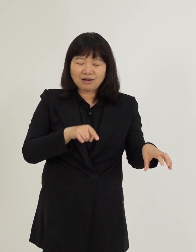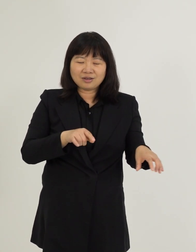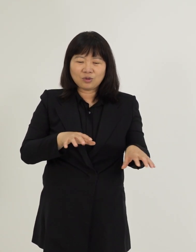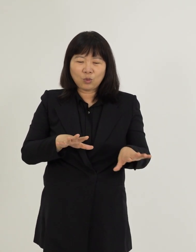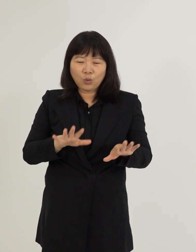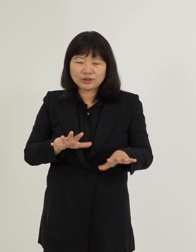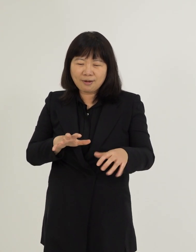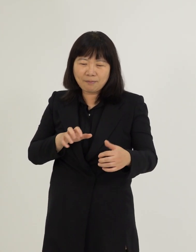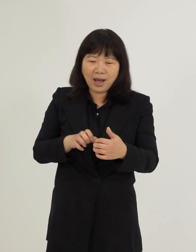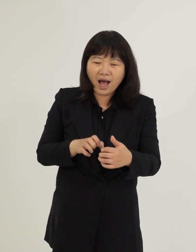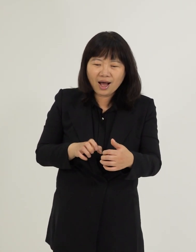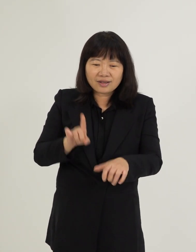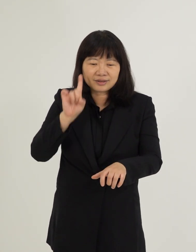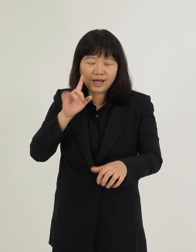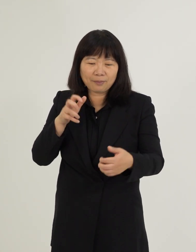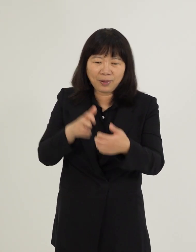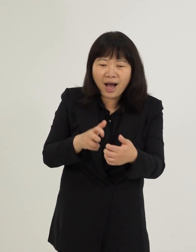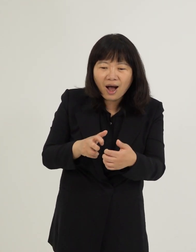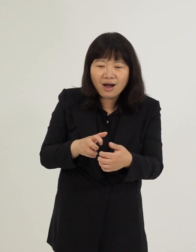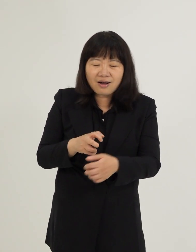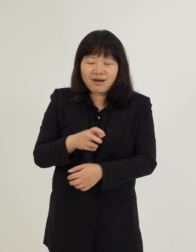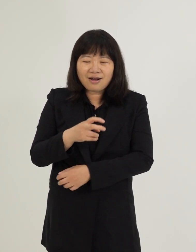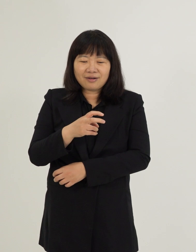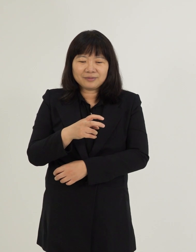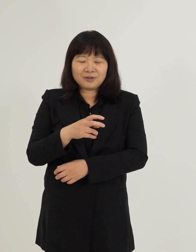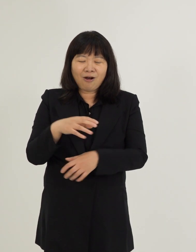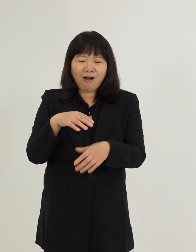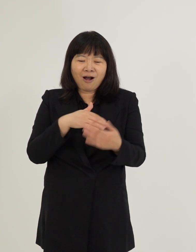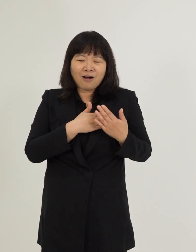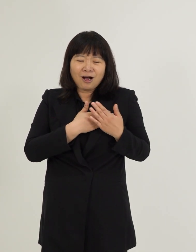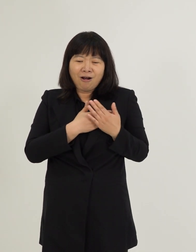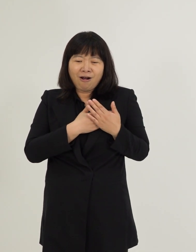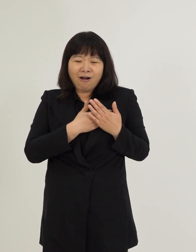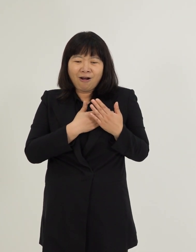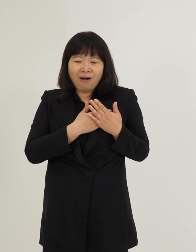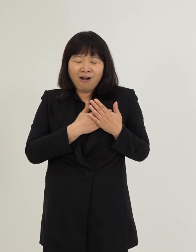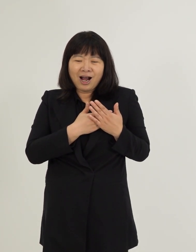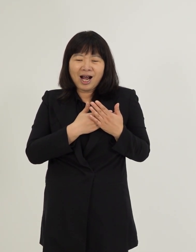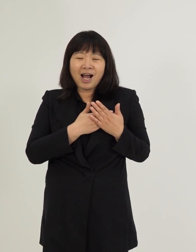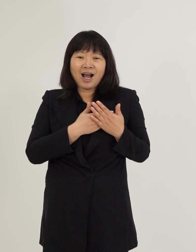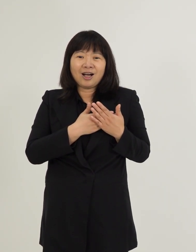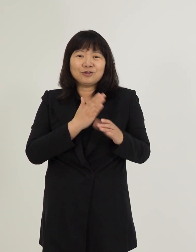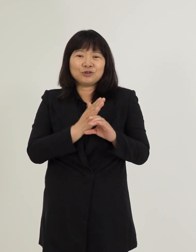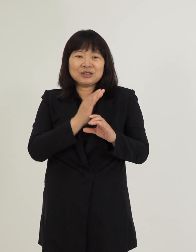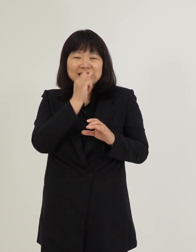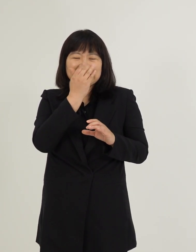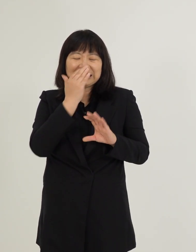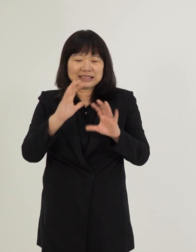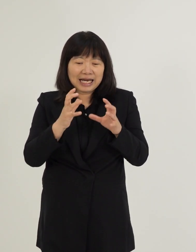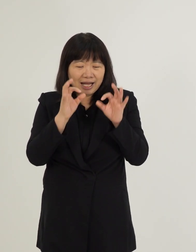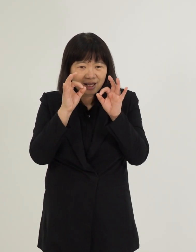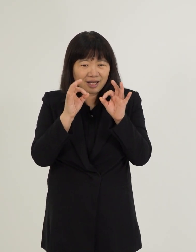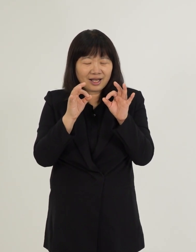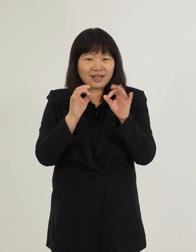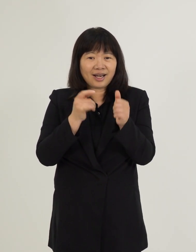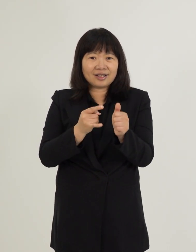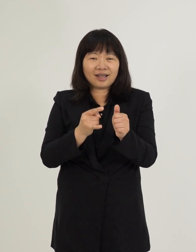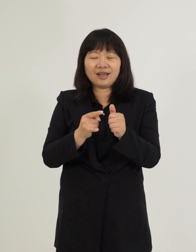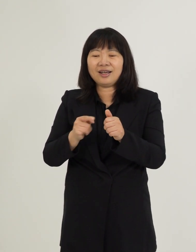이러는 와중에 한 왕이 구원하러 오신대요. 한 왕이.